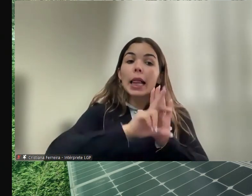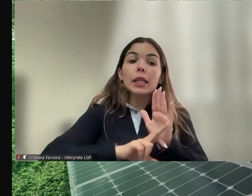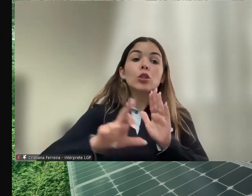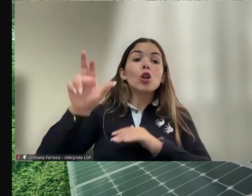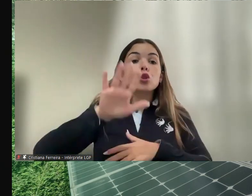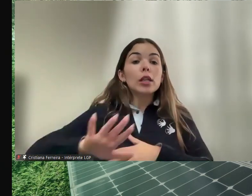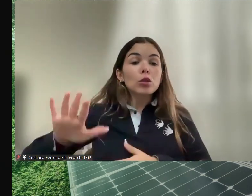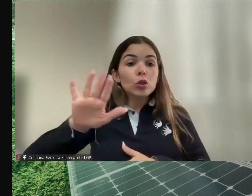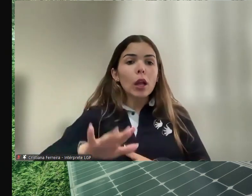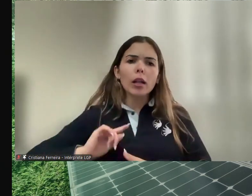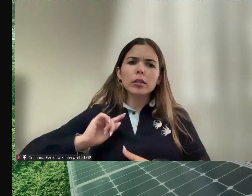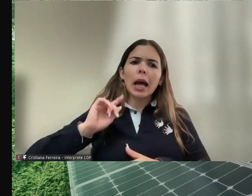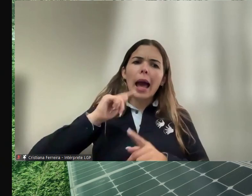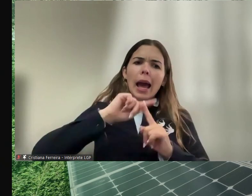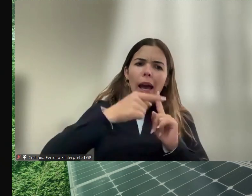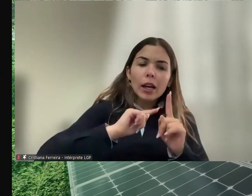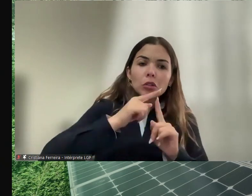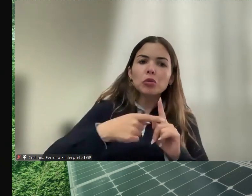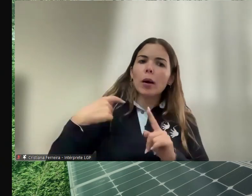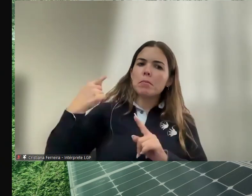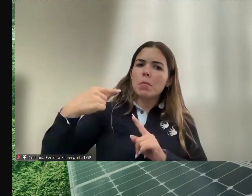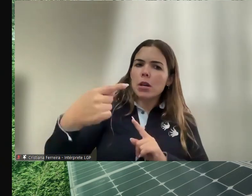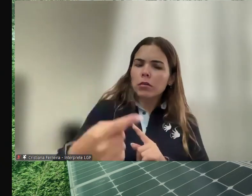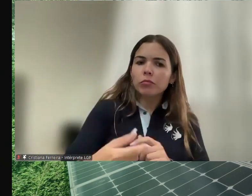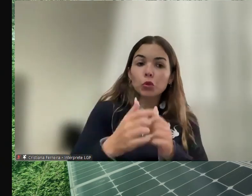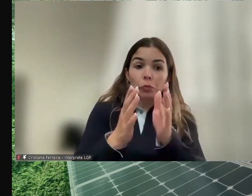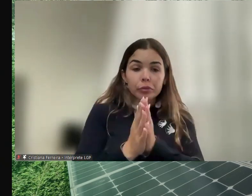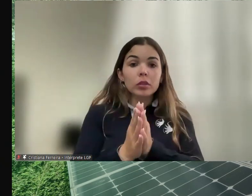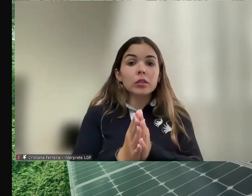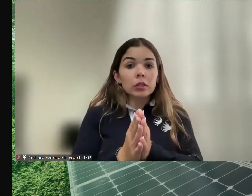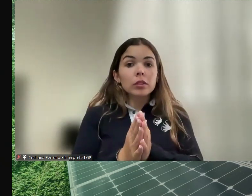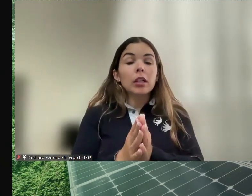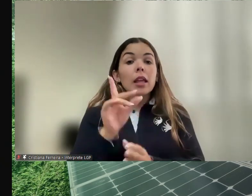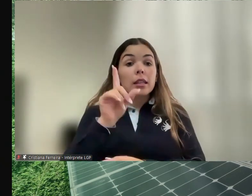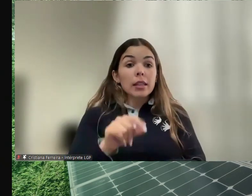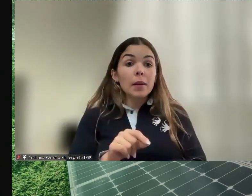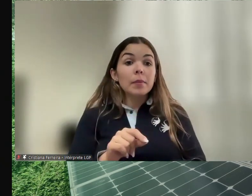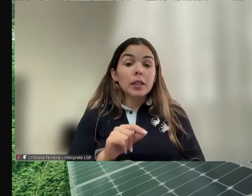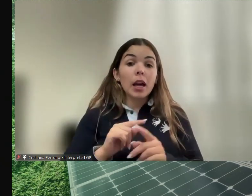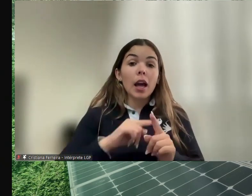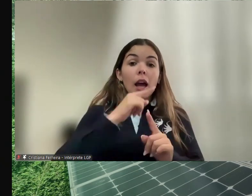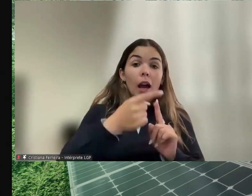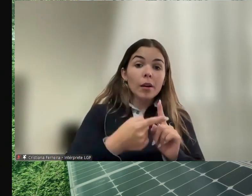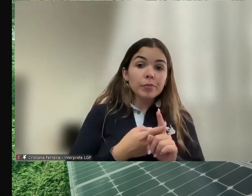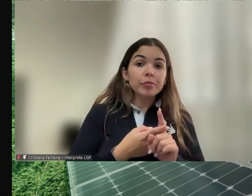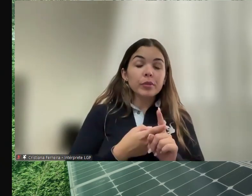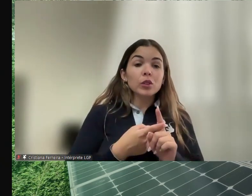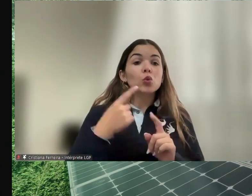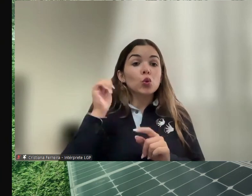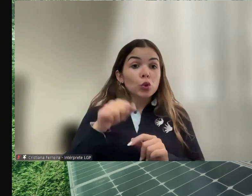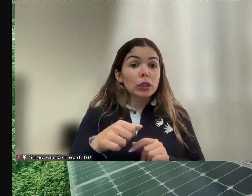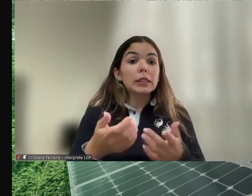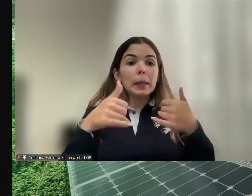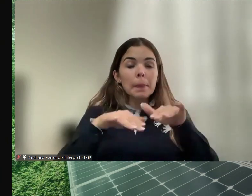Todos os anos, ou com a regularidade que nos é imposta todos os anos foi uma questão voluntária. É feito o